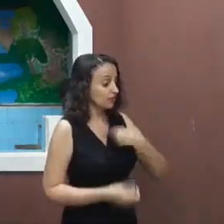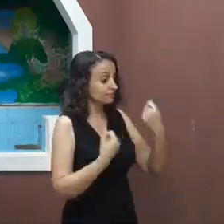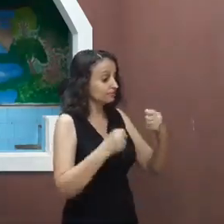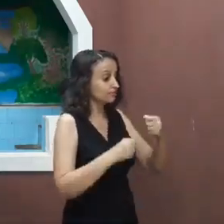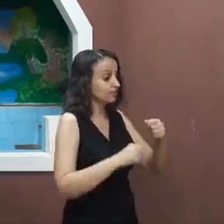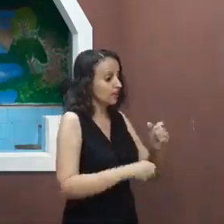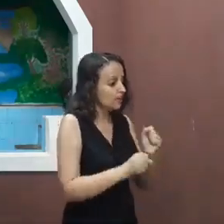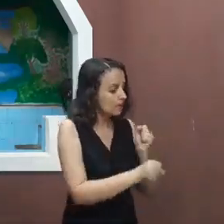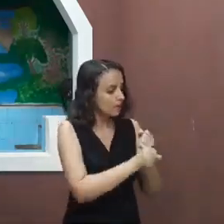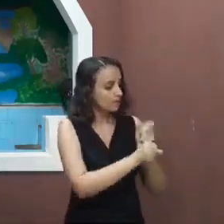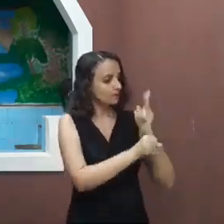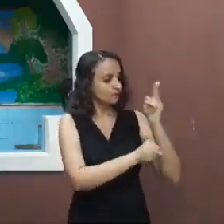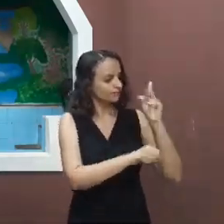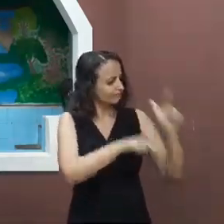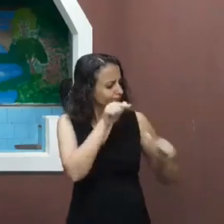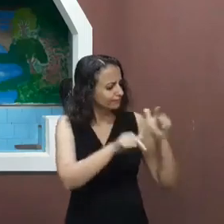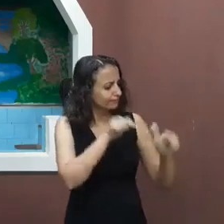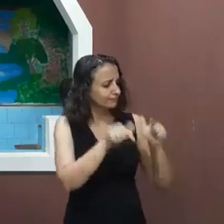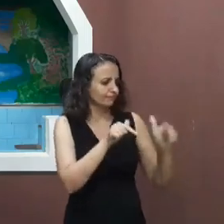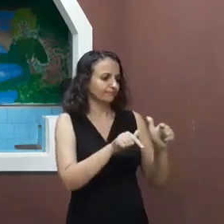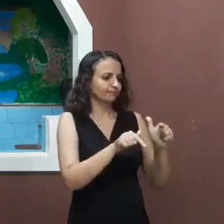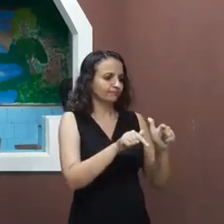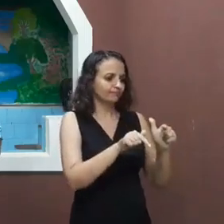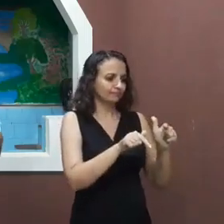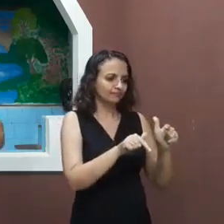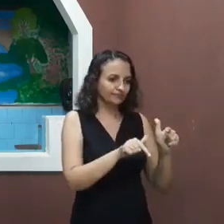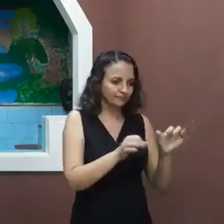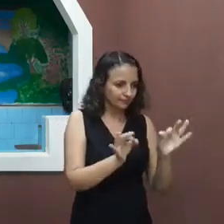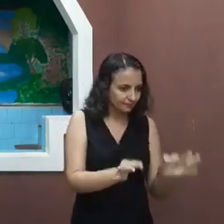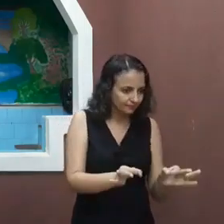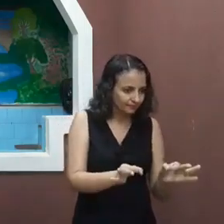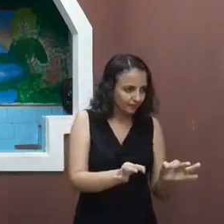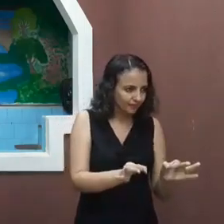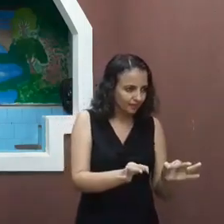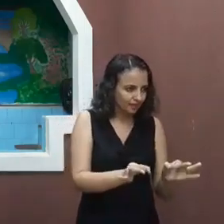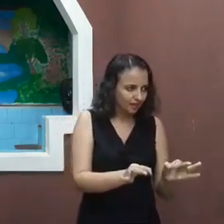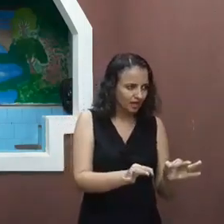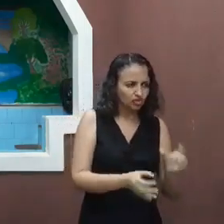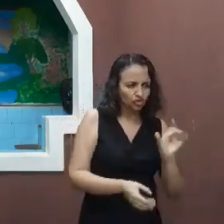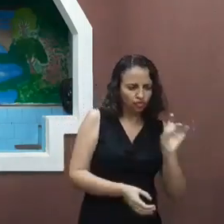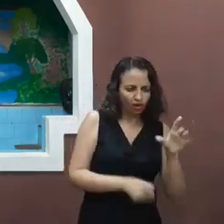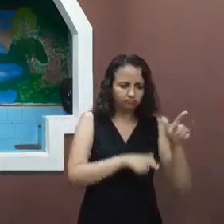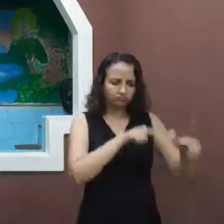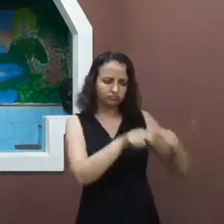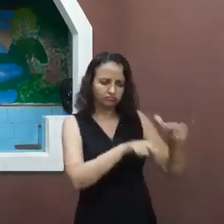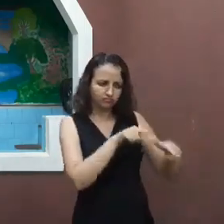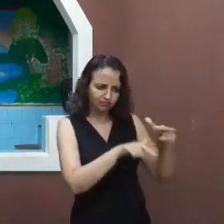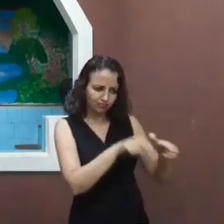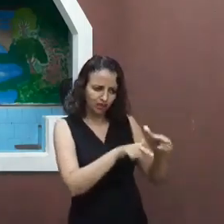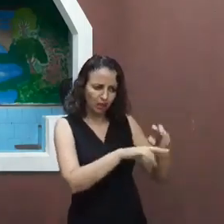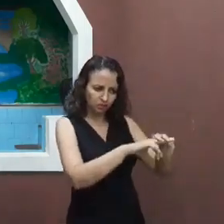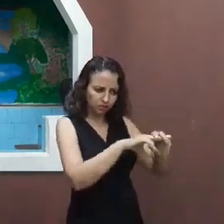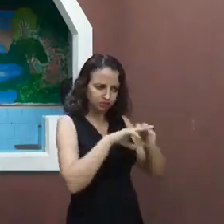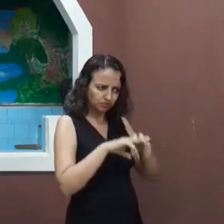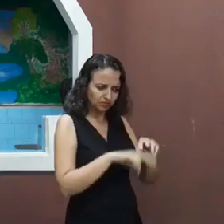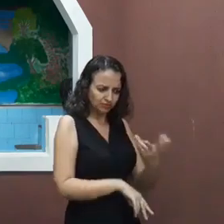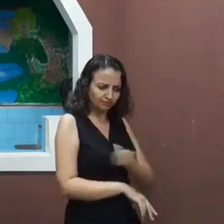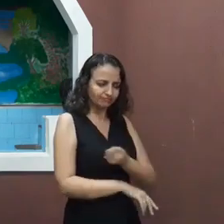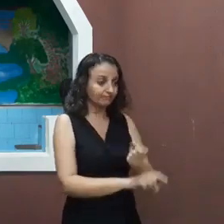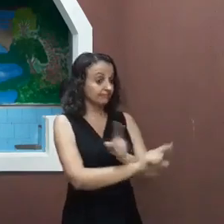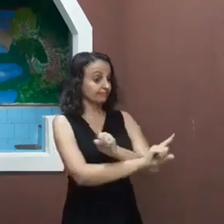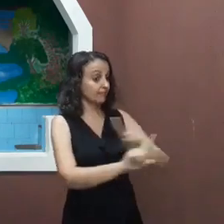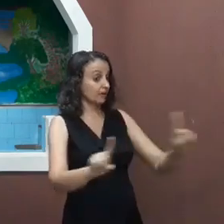obras. Não que isso é a condição para a salvação, mas o salvo, ele